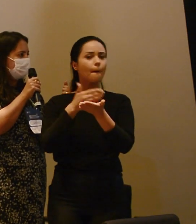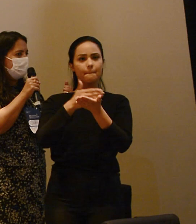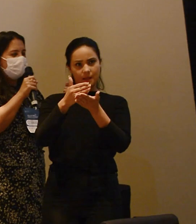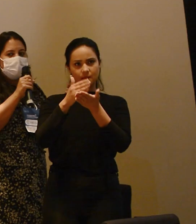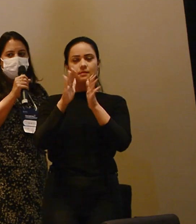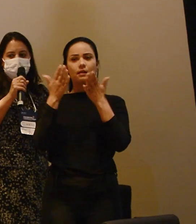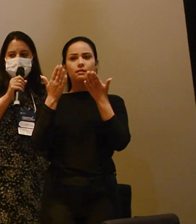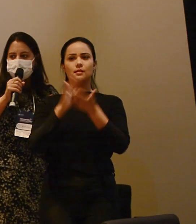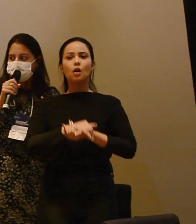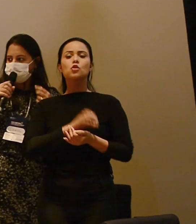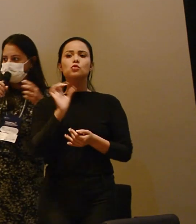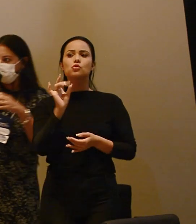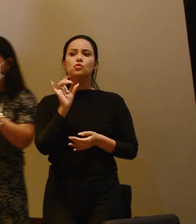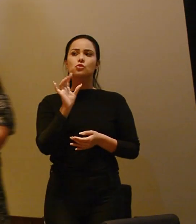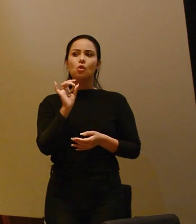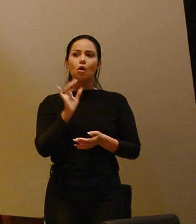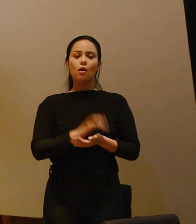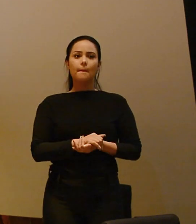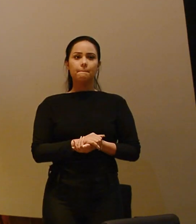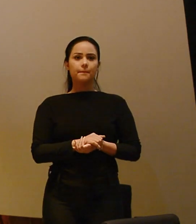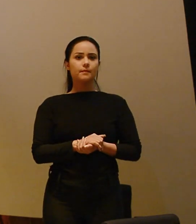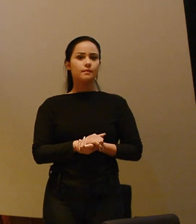tá? Vamos só passar os...